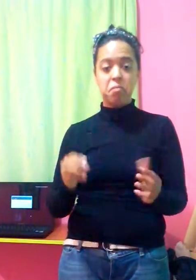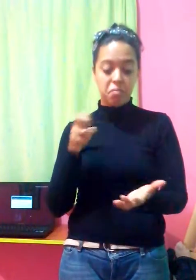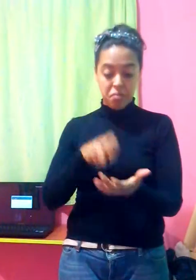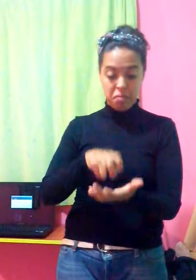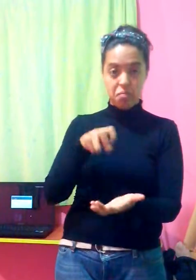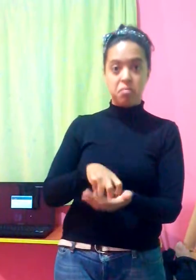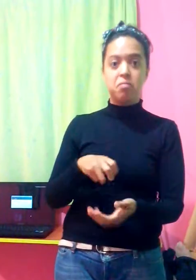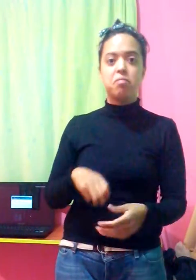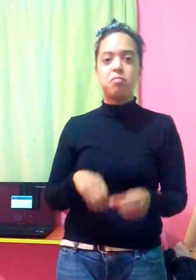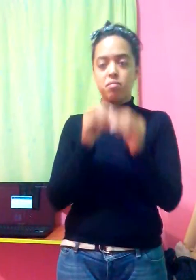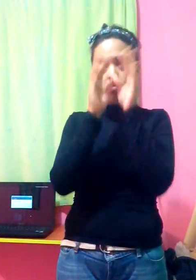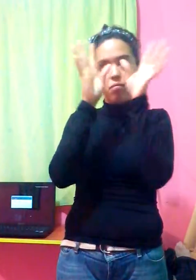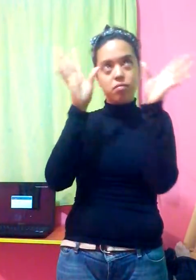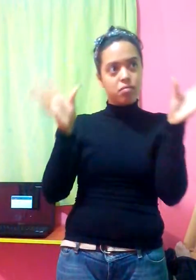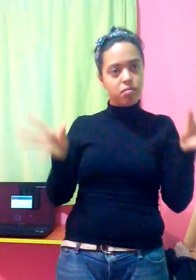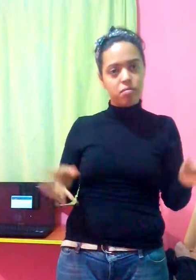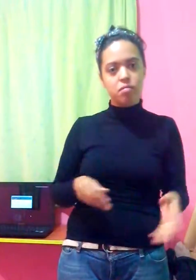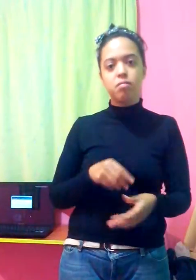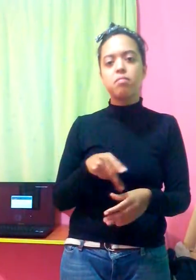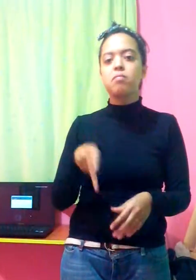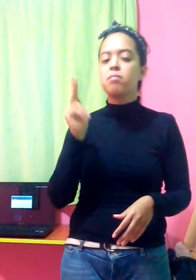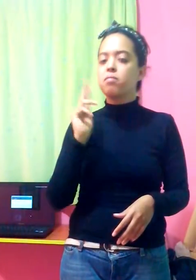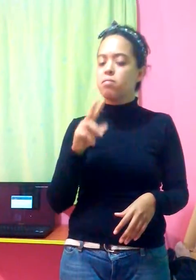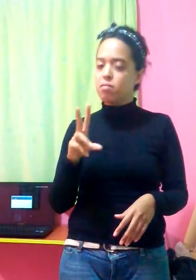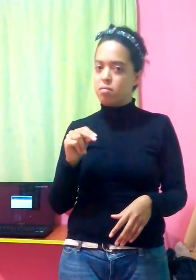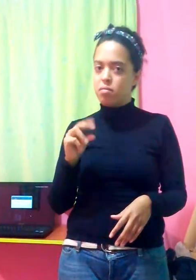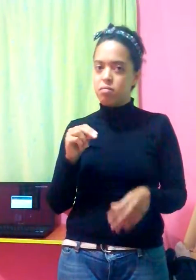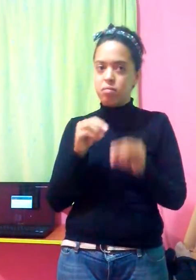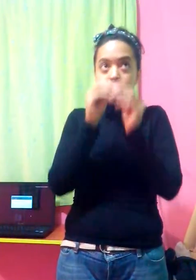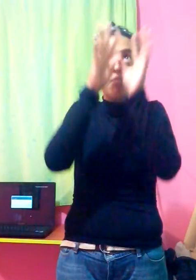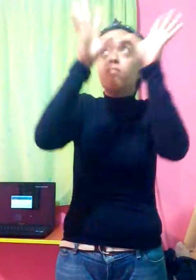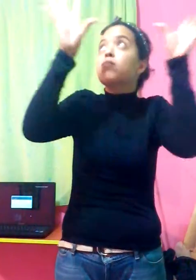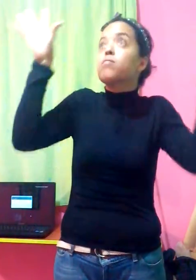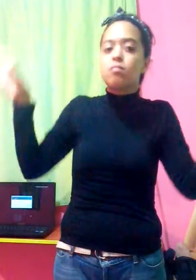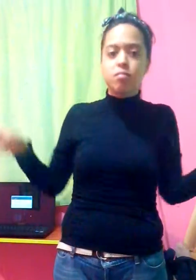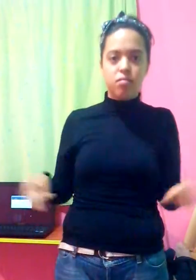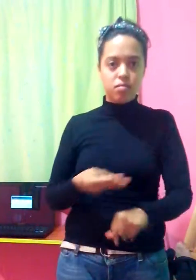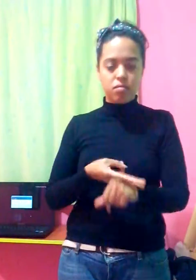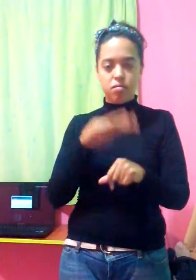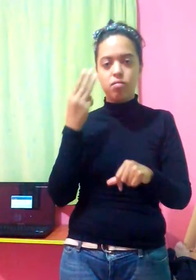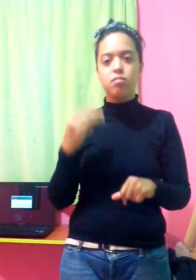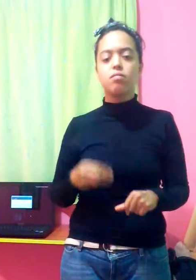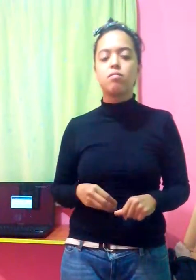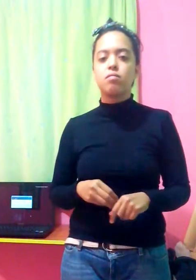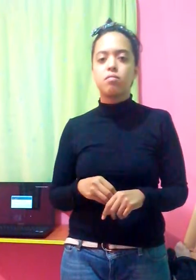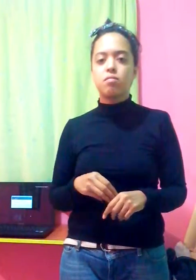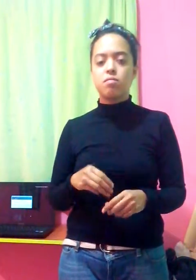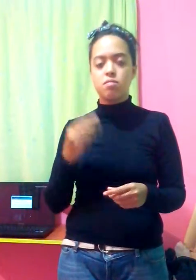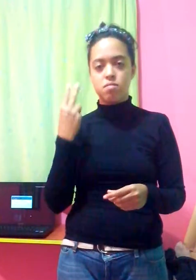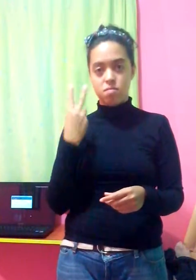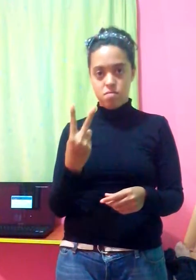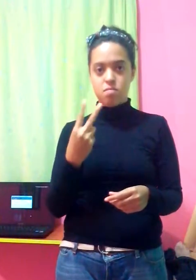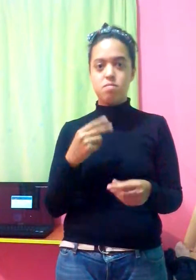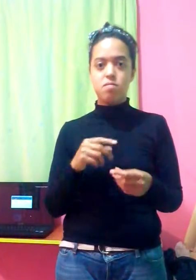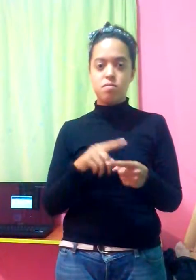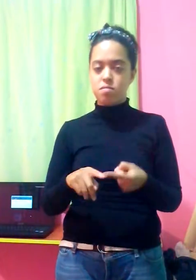Brille, pero controlando el no encandilarte más. La segunda diferencia que existe entre el hombre y la mujer tiene que ver con la visión.